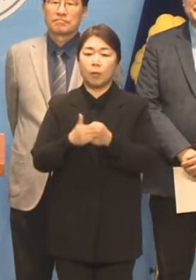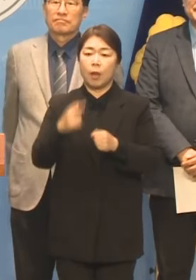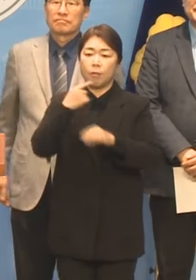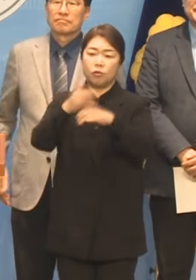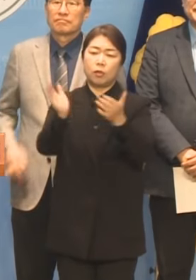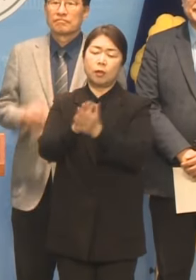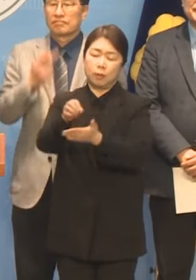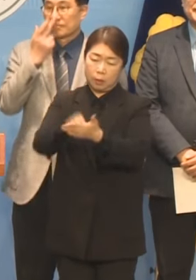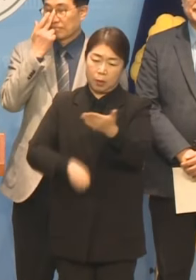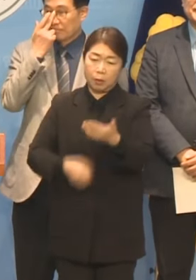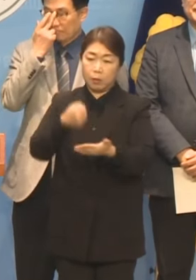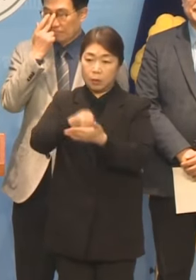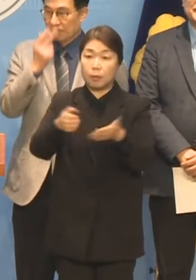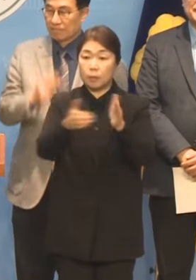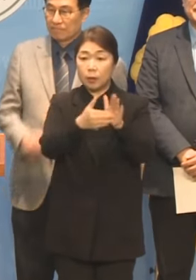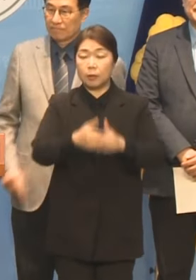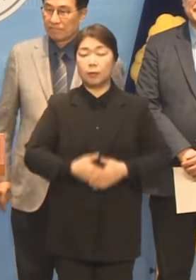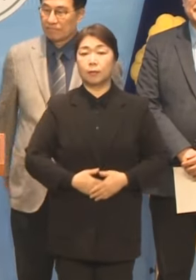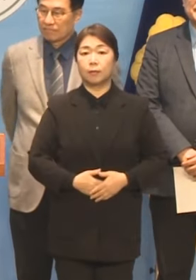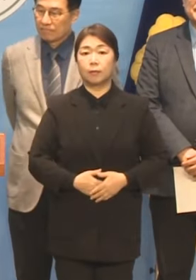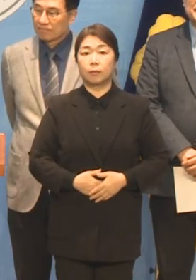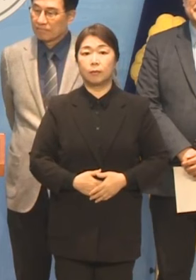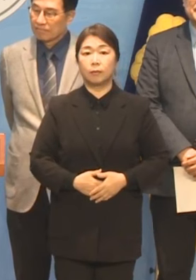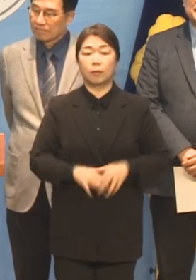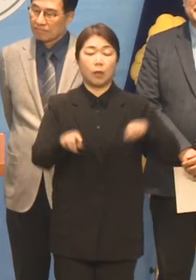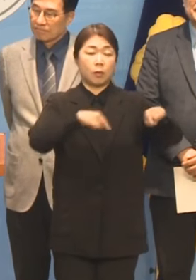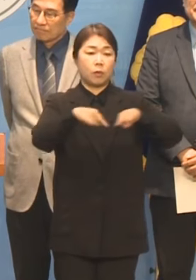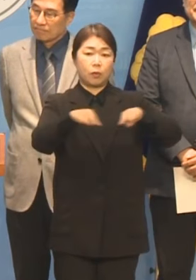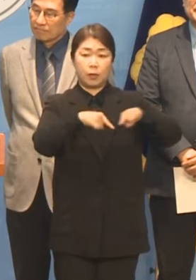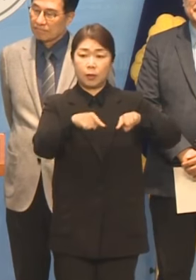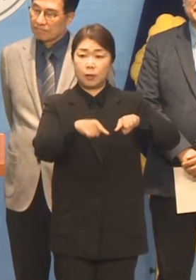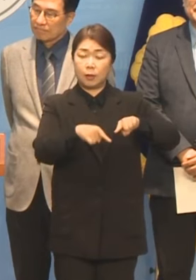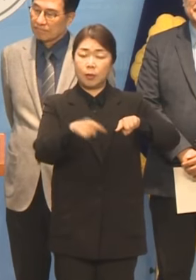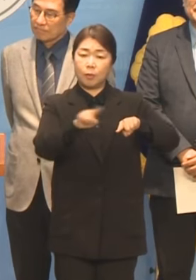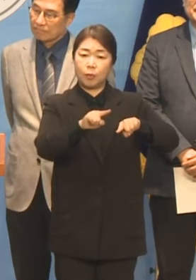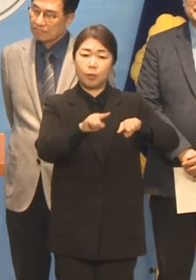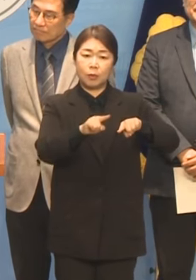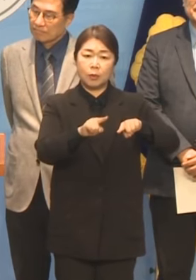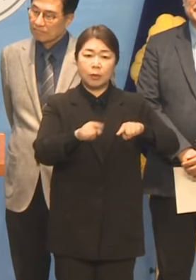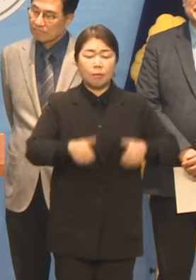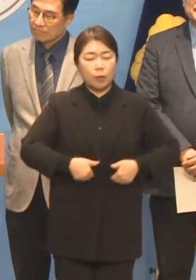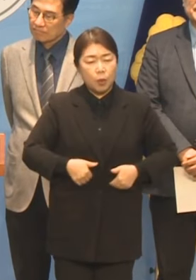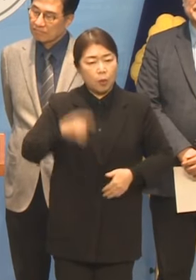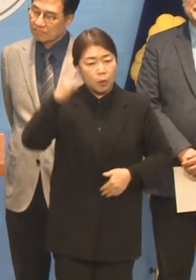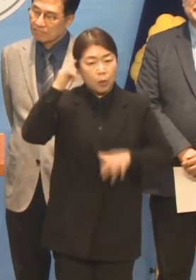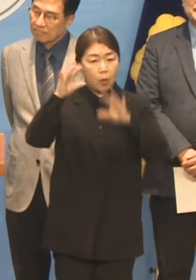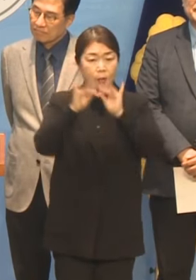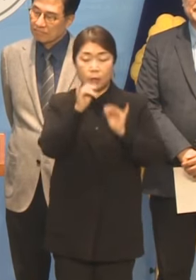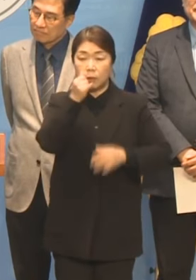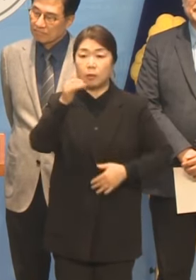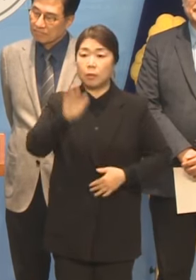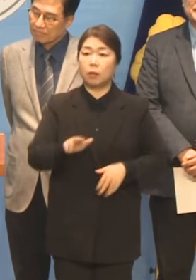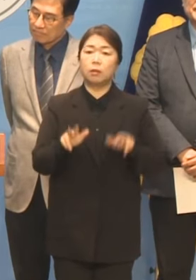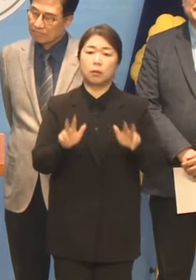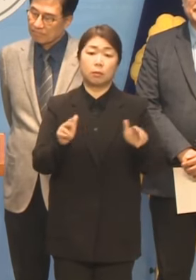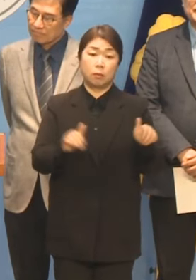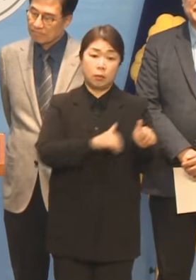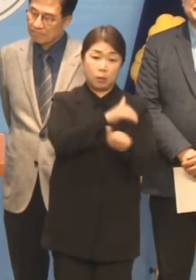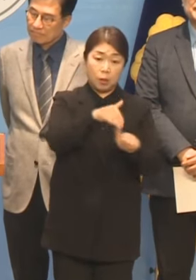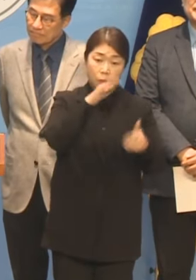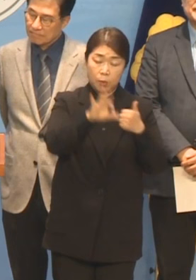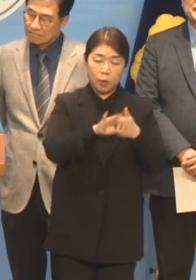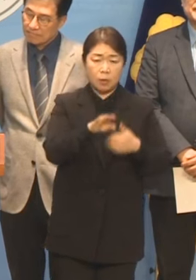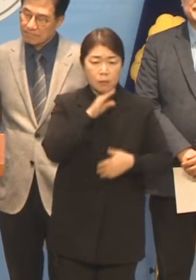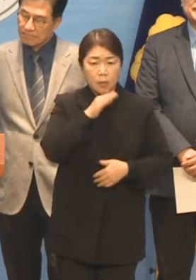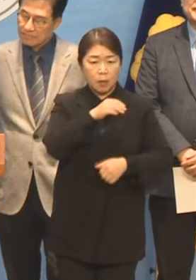떠나고자 합니다 이한 정치세력의 등장에 대하여 필요성에는 공감하면서도 현실적으로 가능할